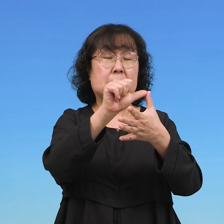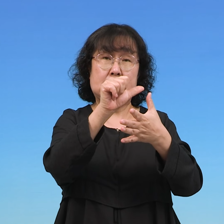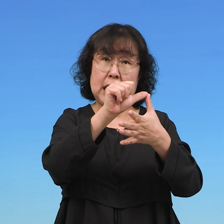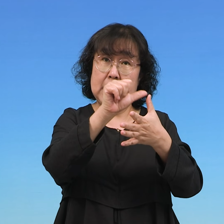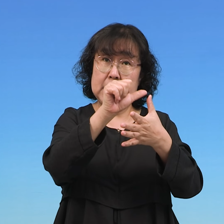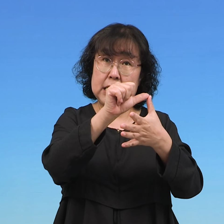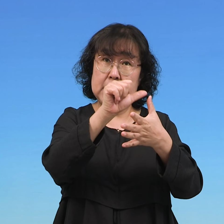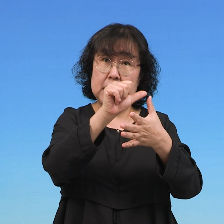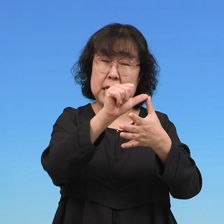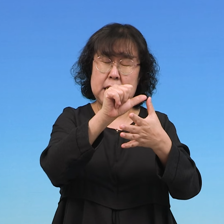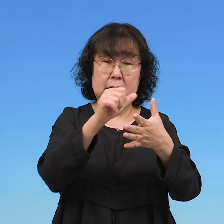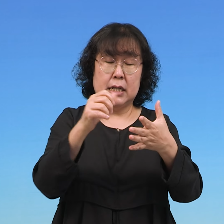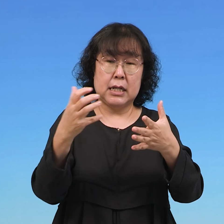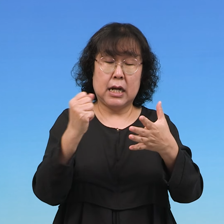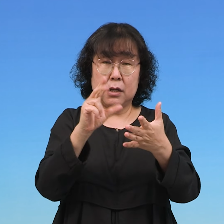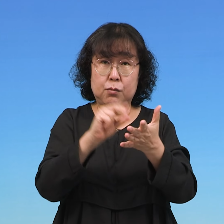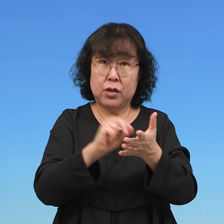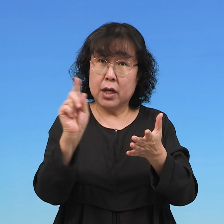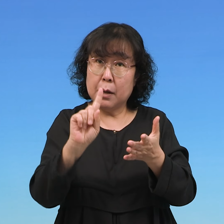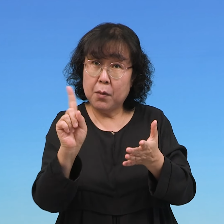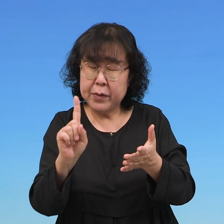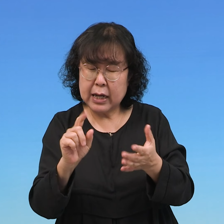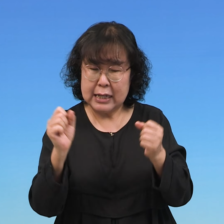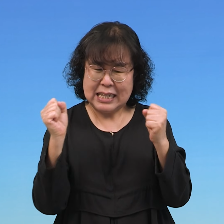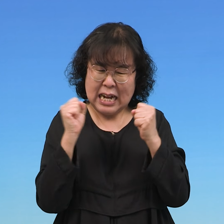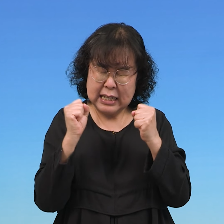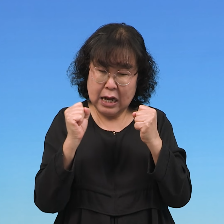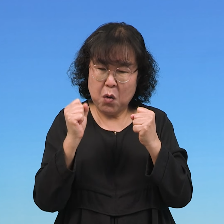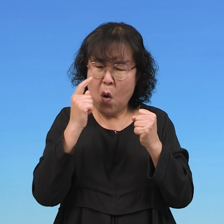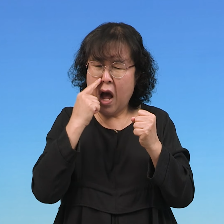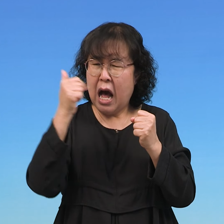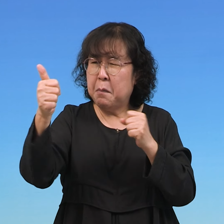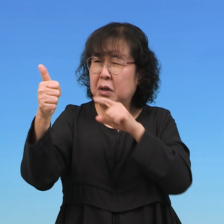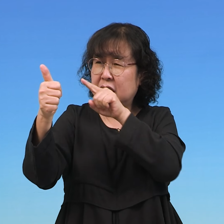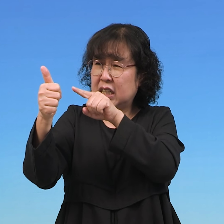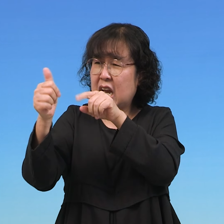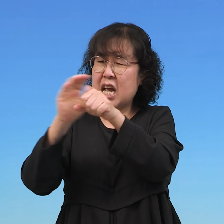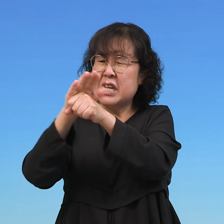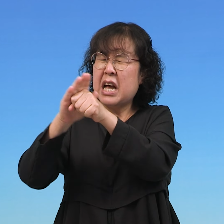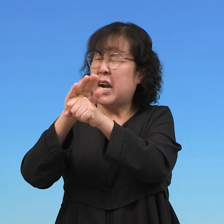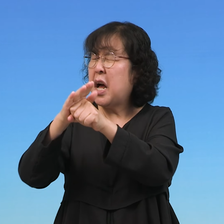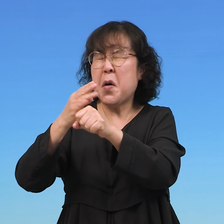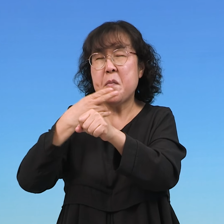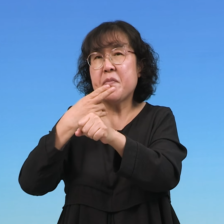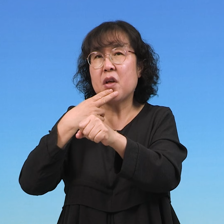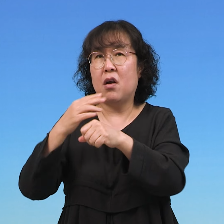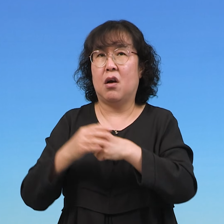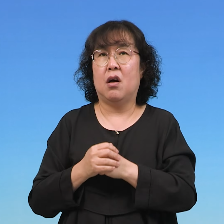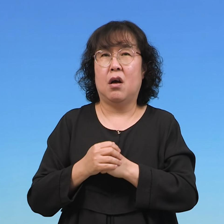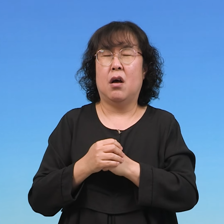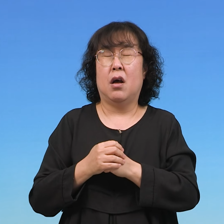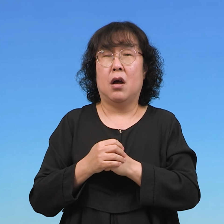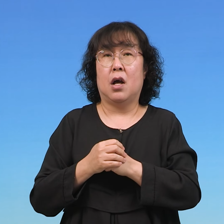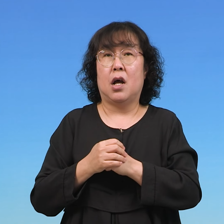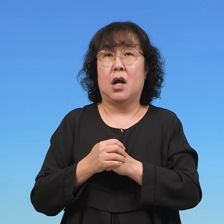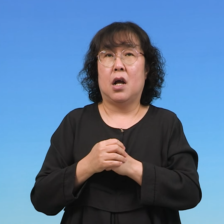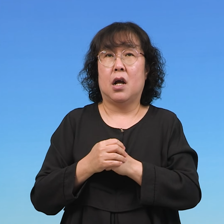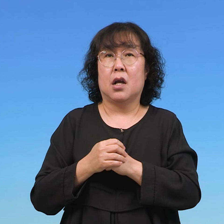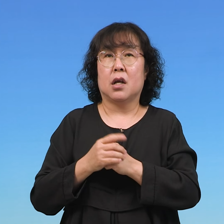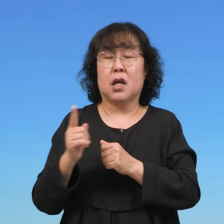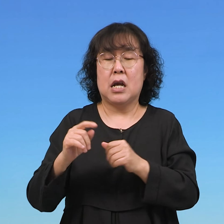다음에 또 그 큰아들이 가진 문제가 뭐라 그랬죠? 아버지에게 관심이 없습니다. 왜 그렇게 열심히